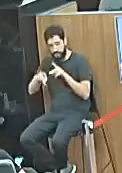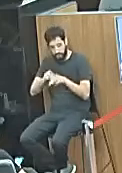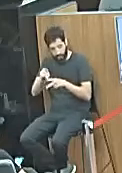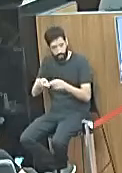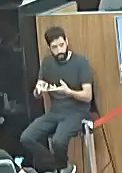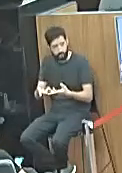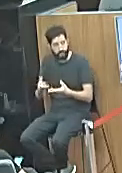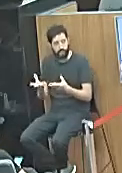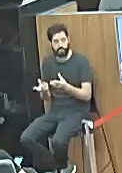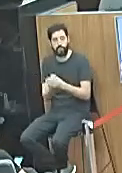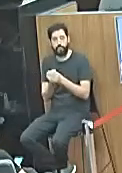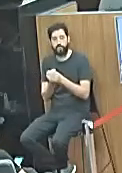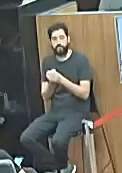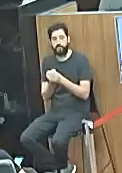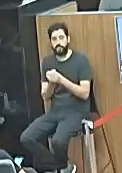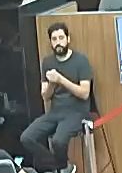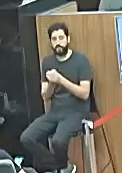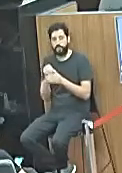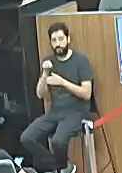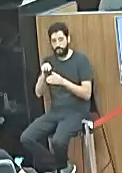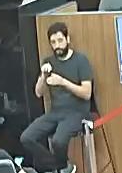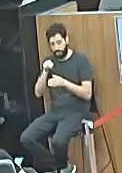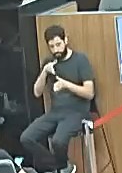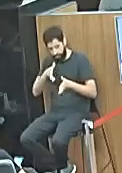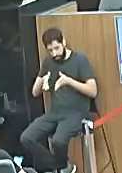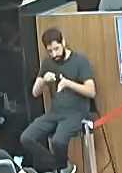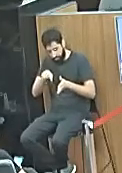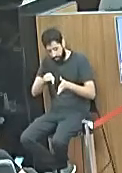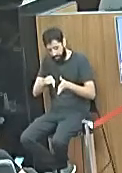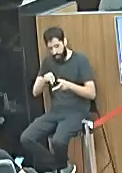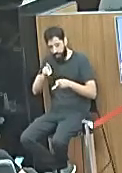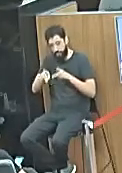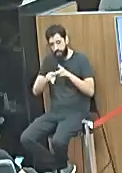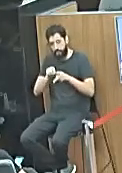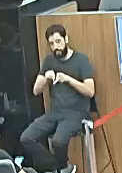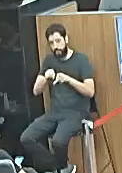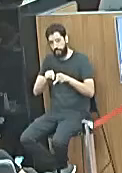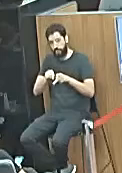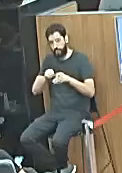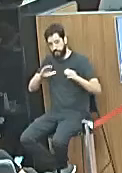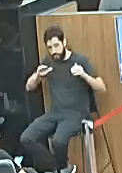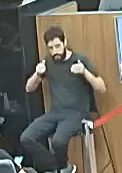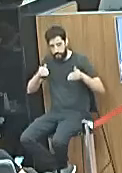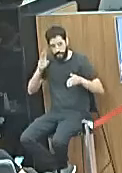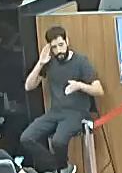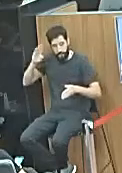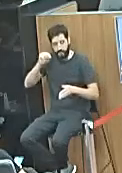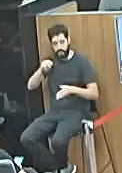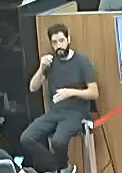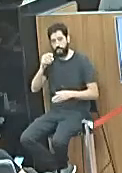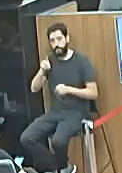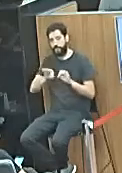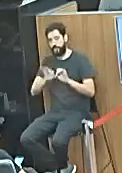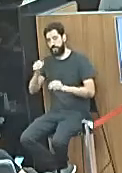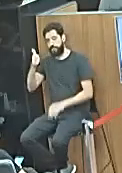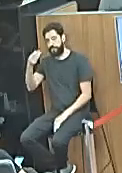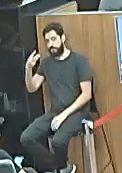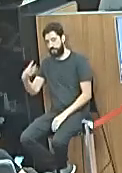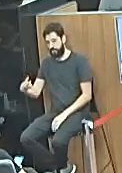incluindo este segmento da população como público alvo no âmbito do programa 134